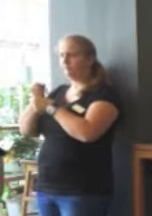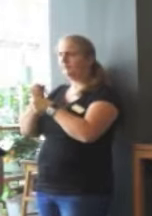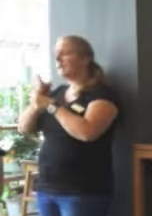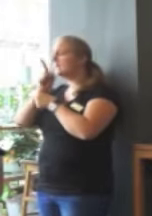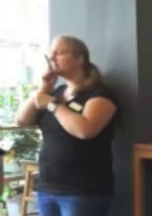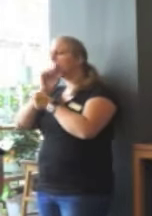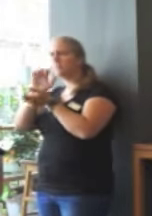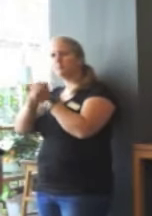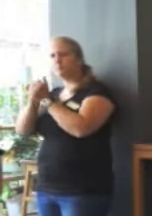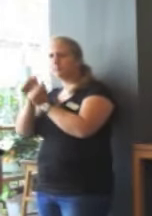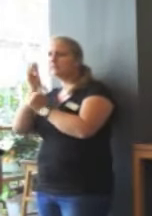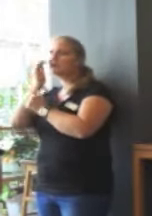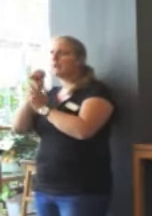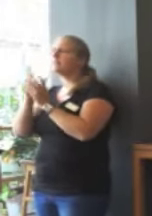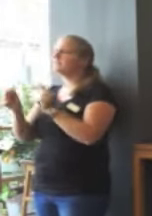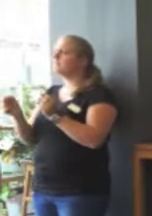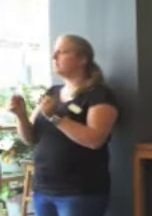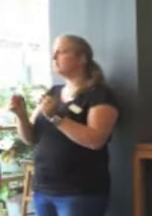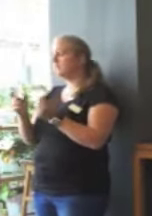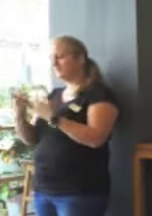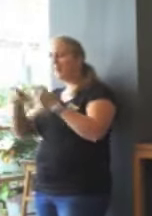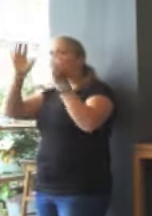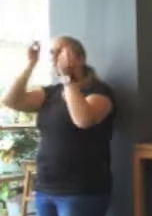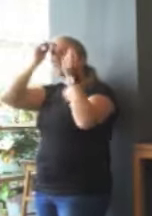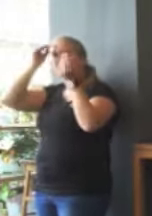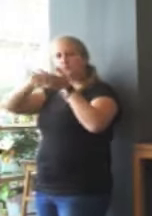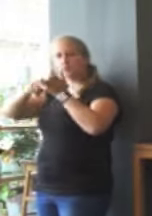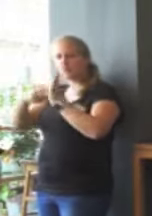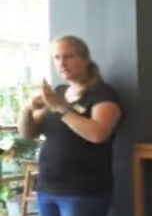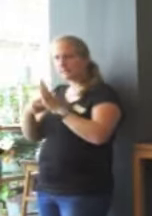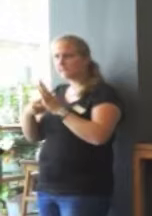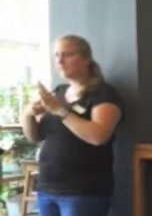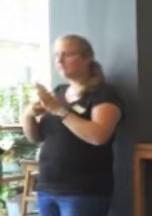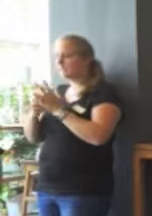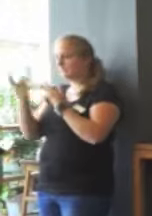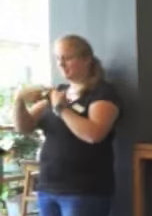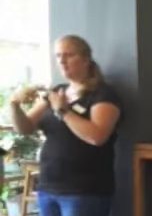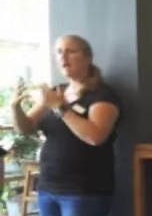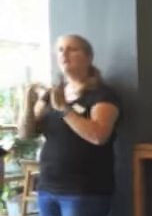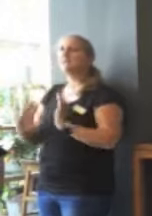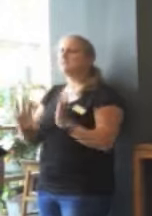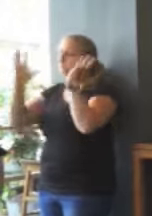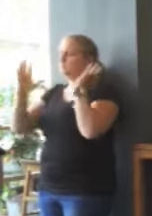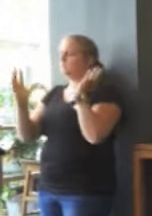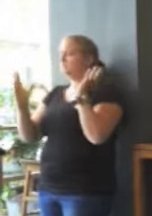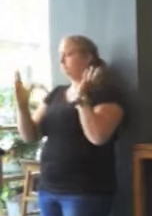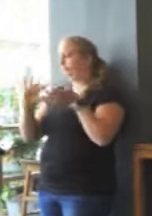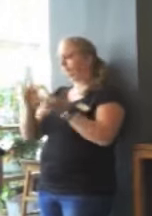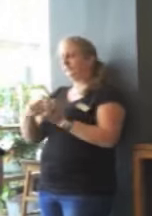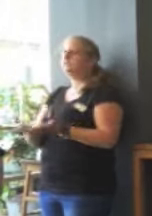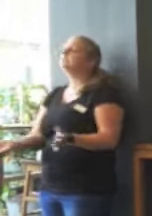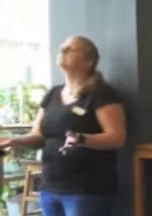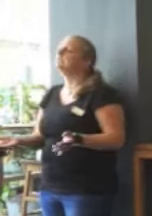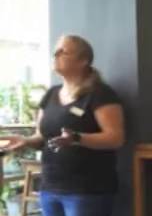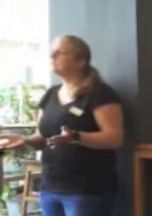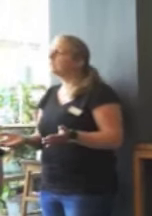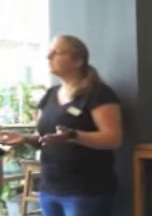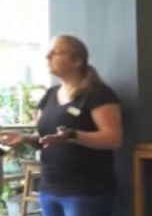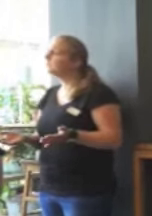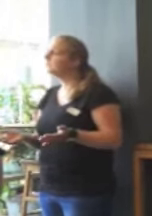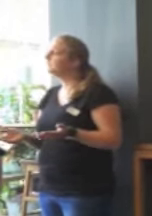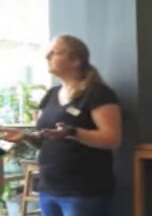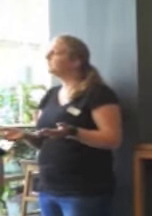dem lite grann, men det här med att få utbildningssystemet att koppla ihop med arbetslivet, det är inte så lätt, kan man säga. Det finns